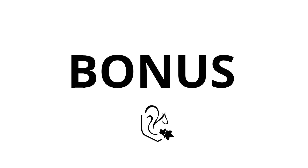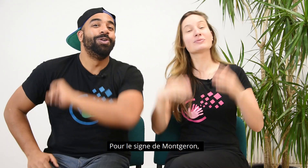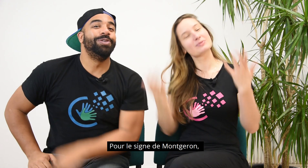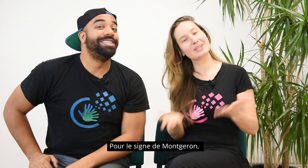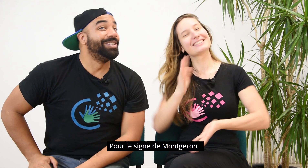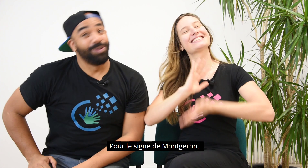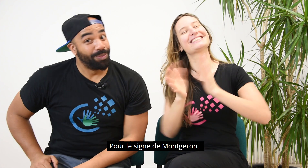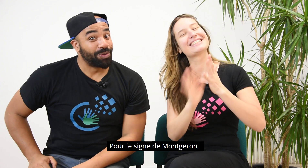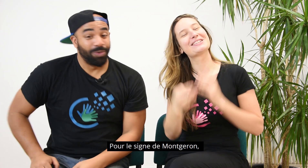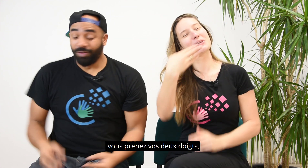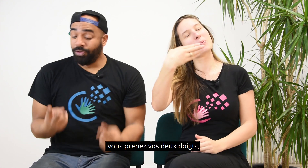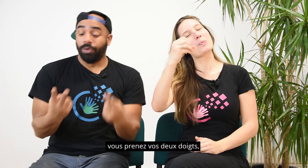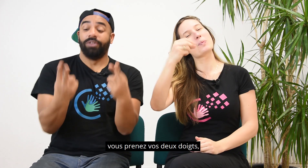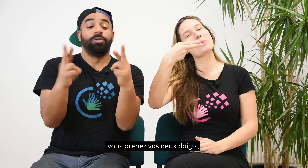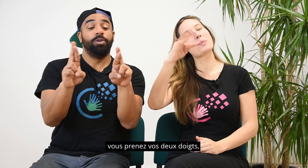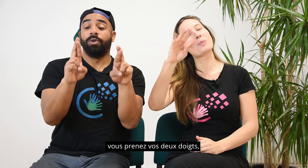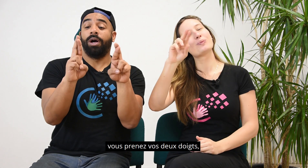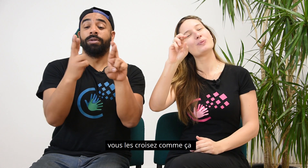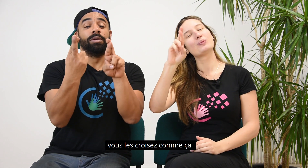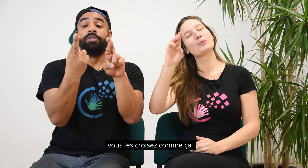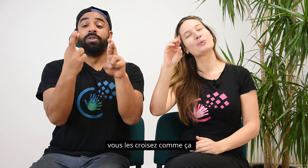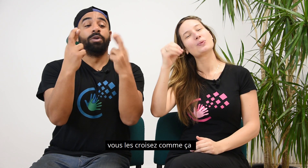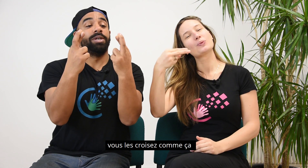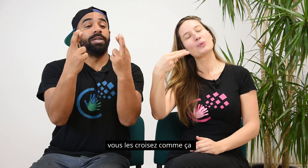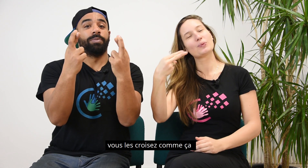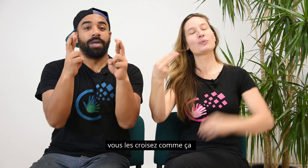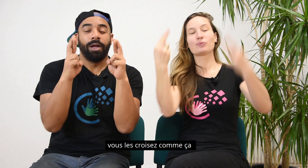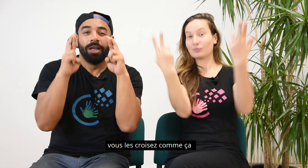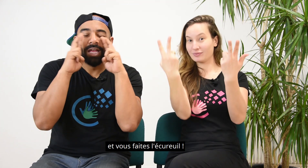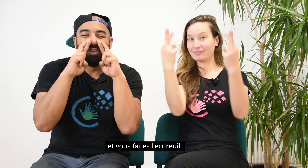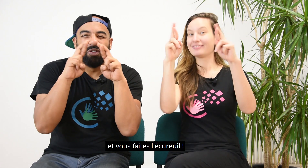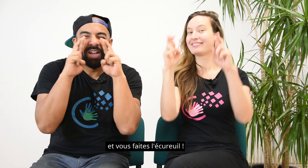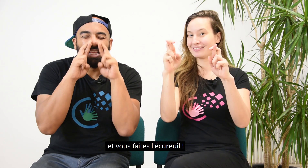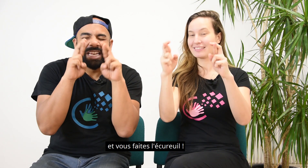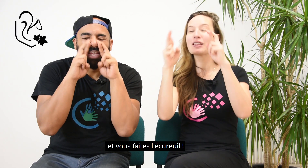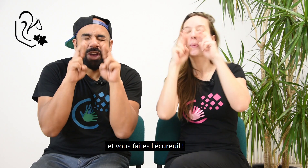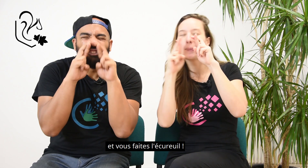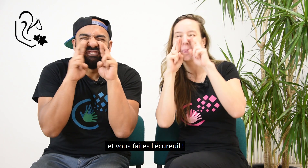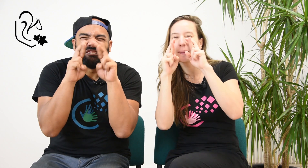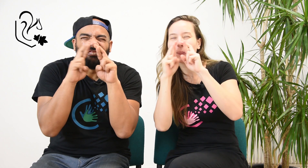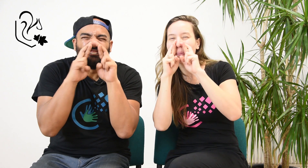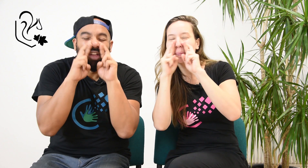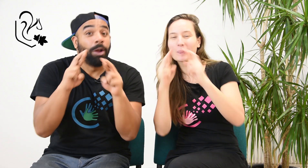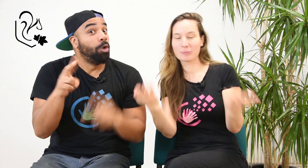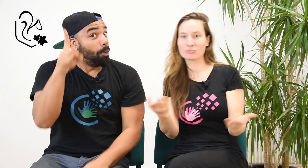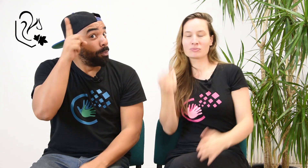Le signe de Montgeron, vous prenez vos deux doigts, vous les croisez comme ça et vous faites l'écureuil.